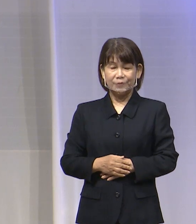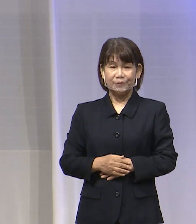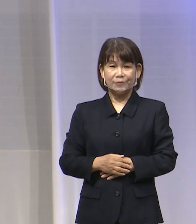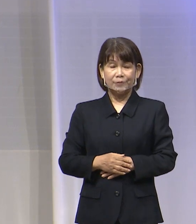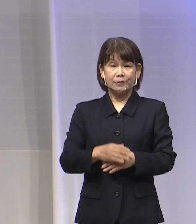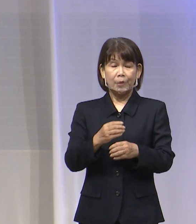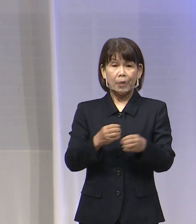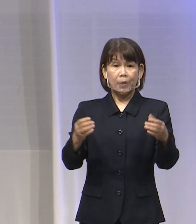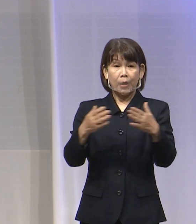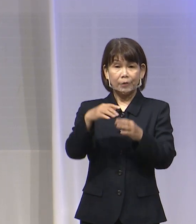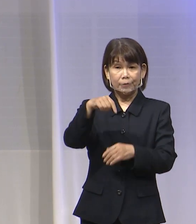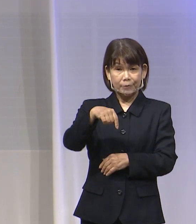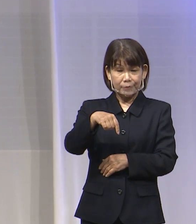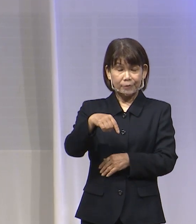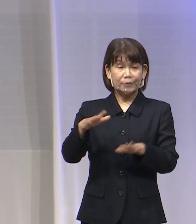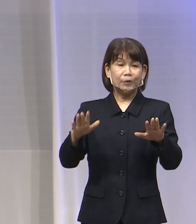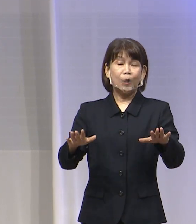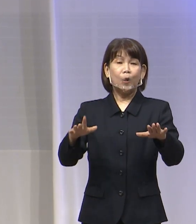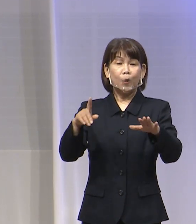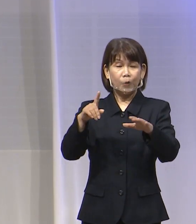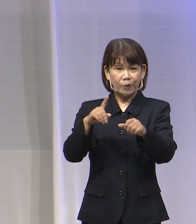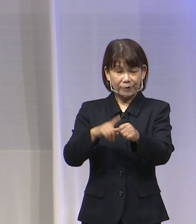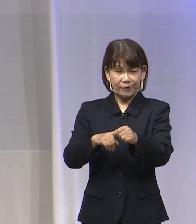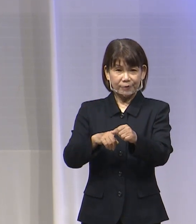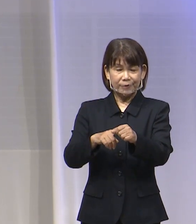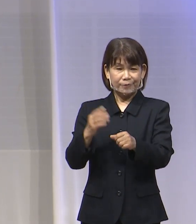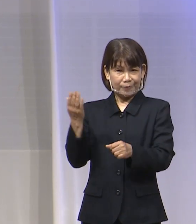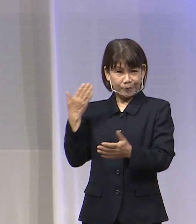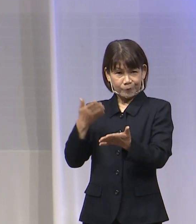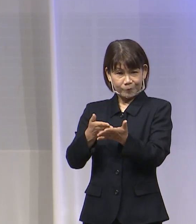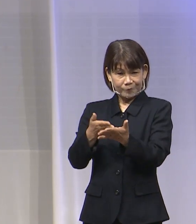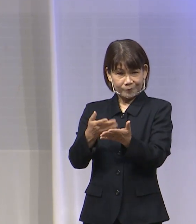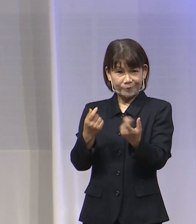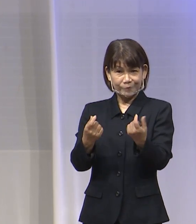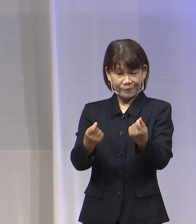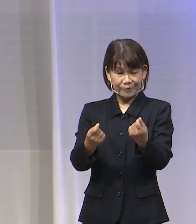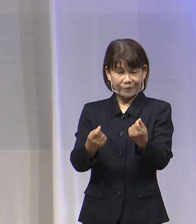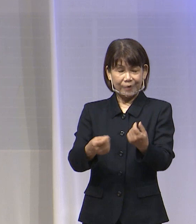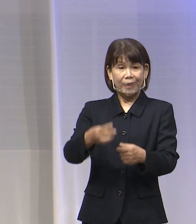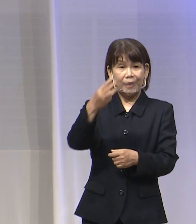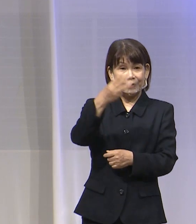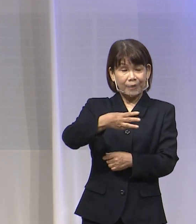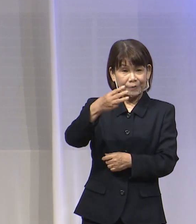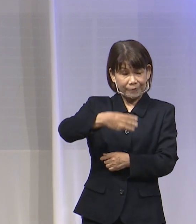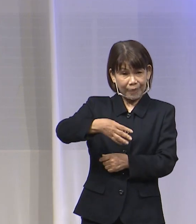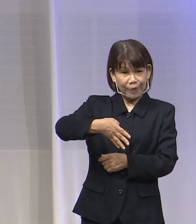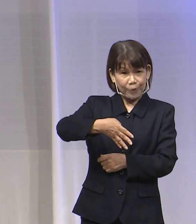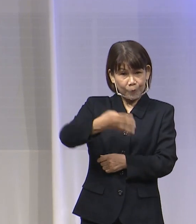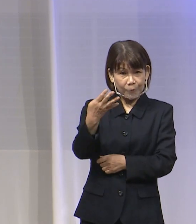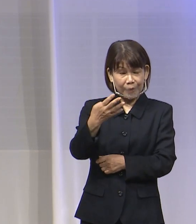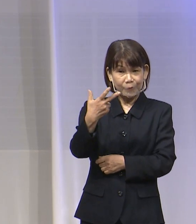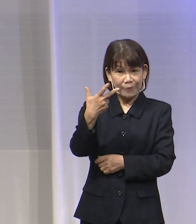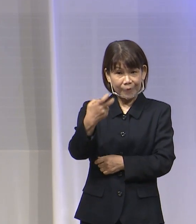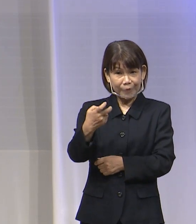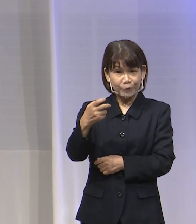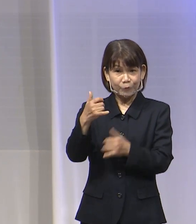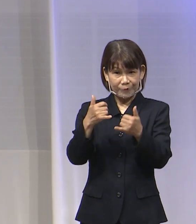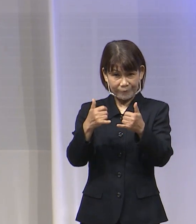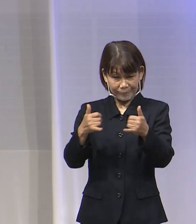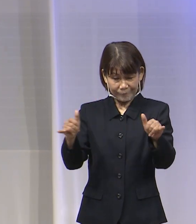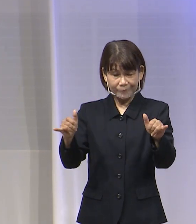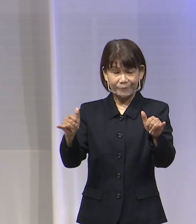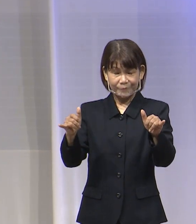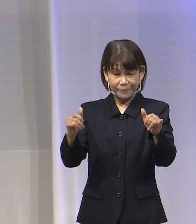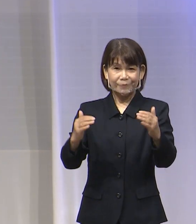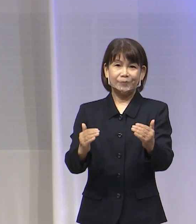長崎では今年先ほどお話がありましたように3470名の新成人